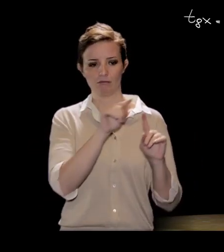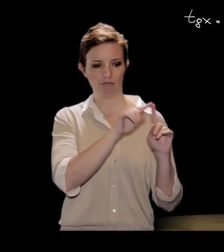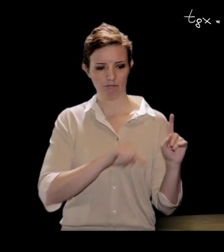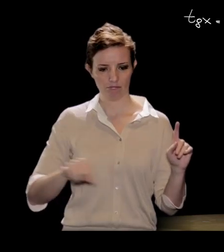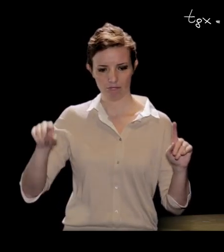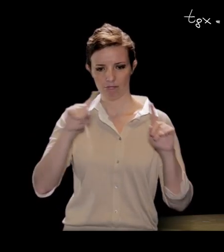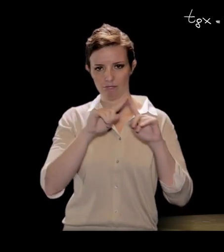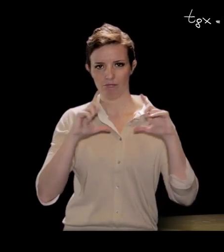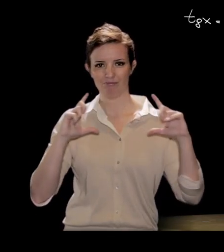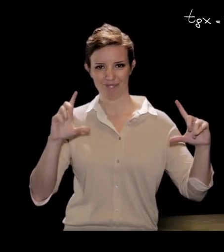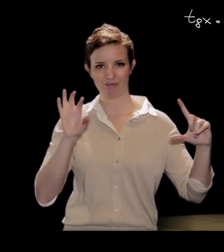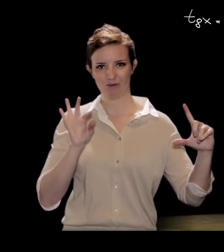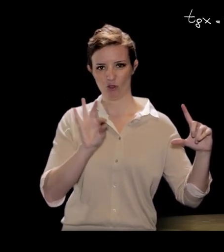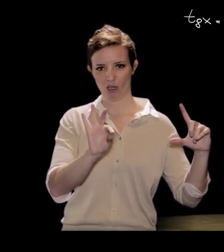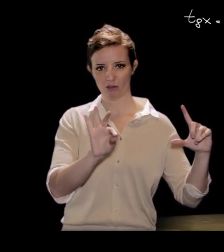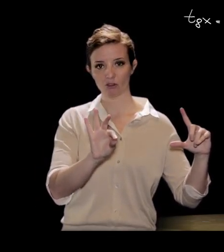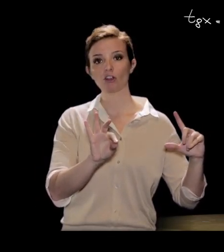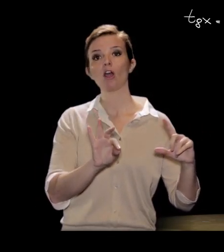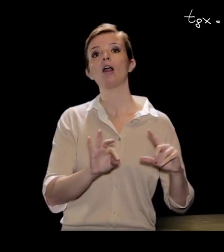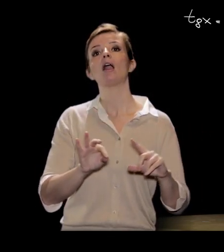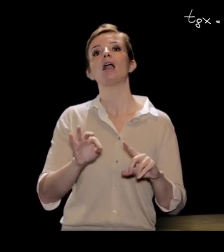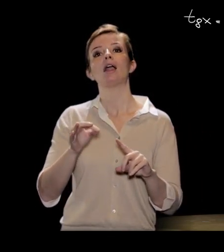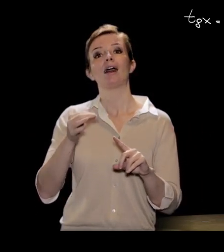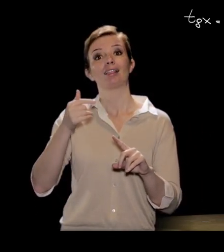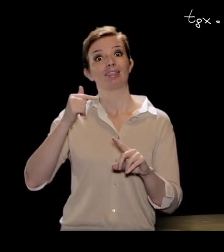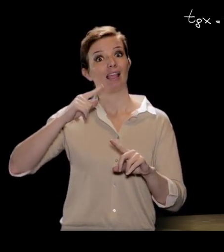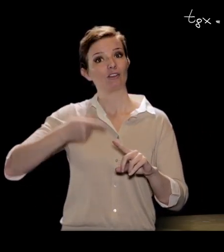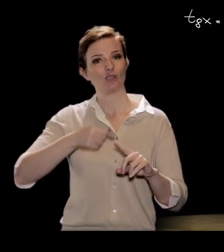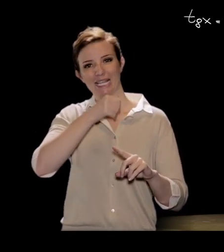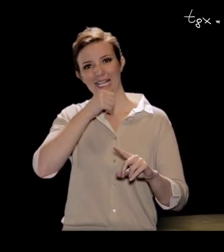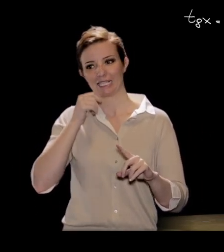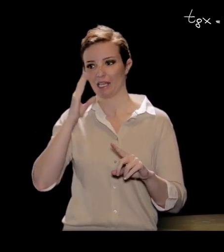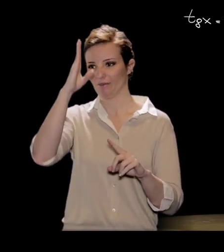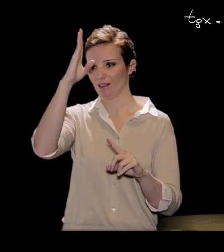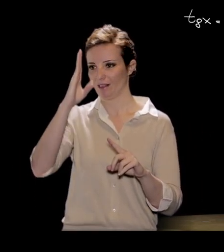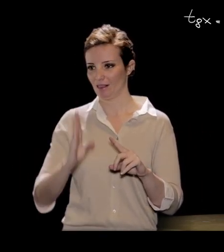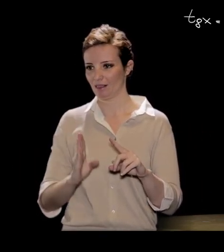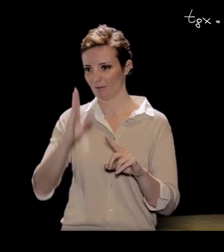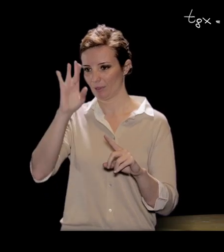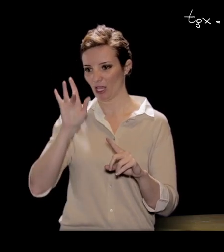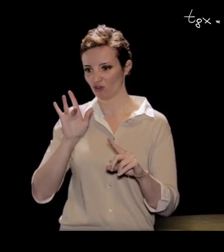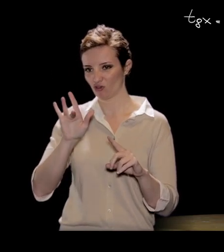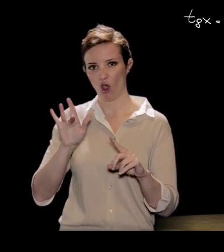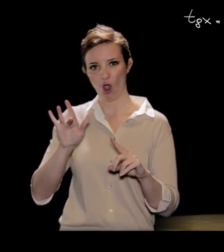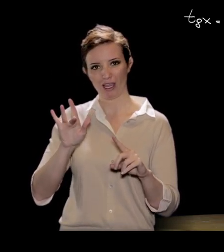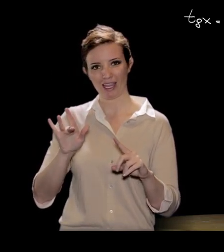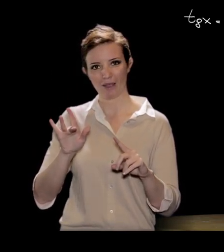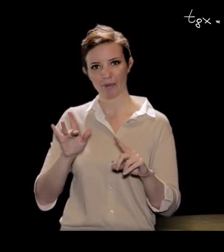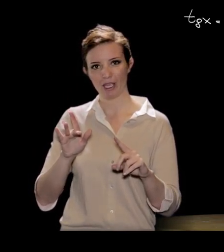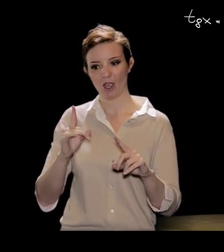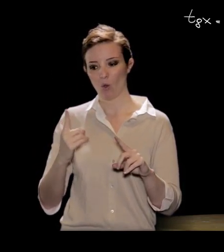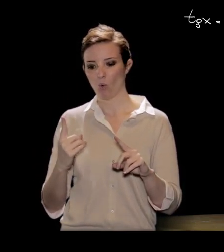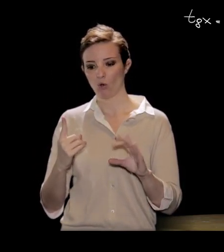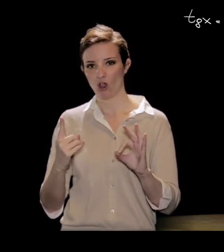circonferenza goniometrica, la tangente ha bisogno della retta, ovviamente tangente della circonferenza nel punto di coordinate 1,0.